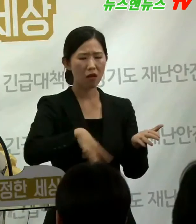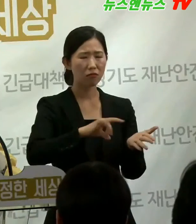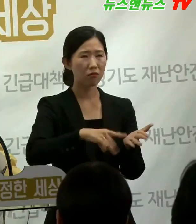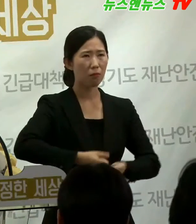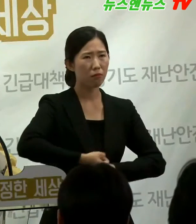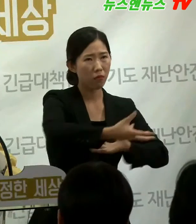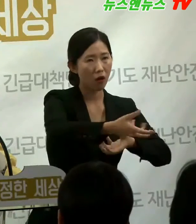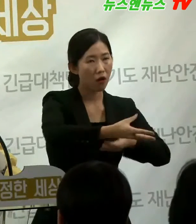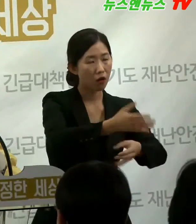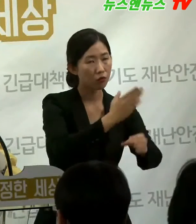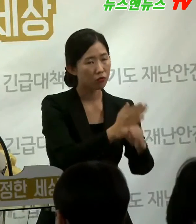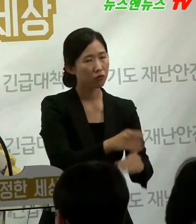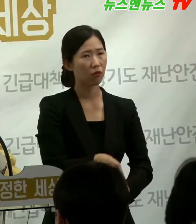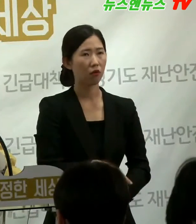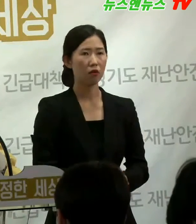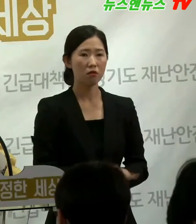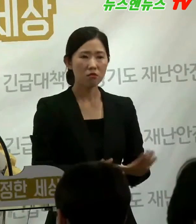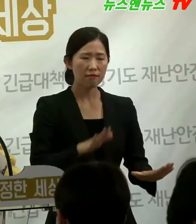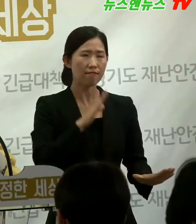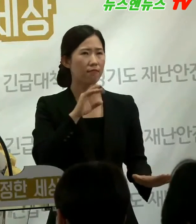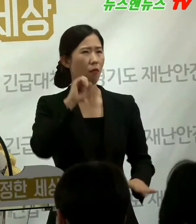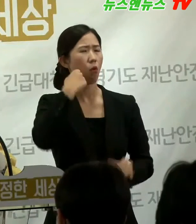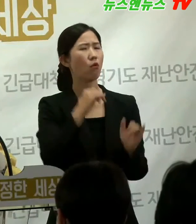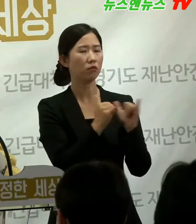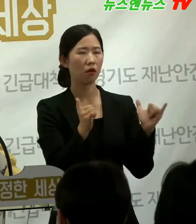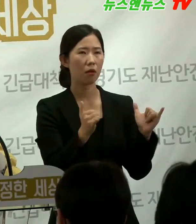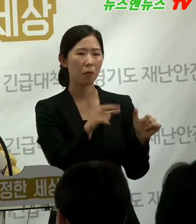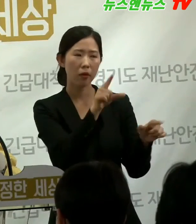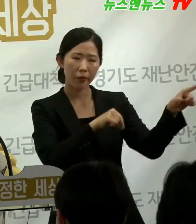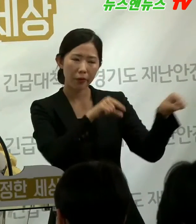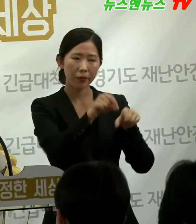정말로 어려운 사람만 골라서 줘야 되는 거 아니냐. 이런 주장을 하고 있는데요.